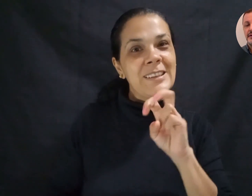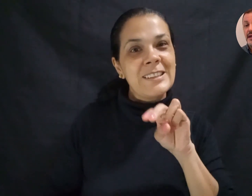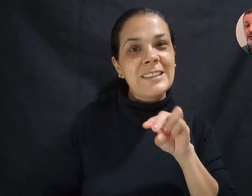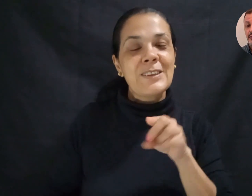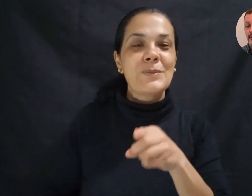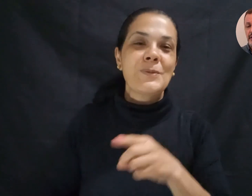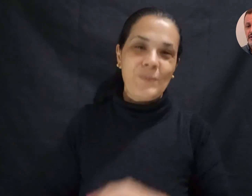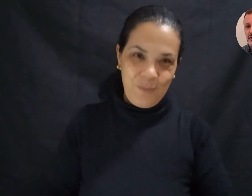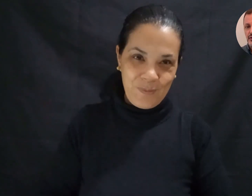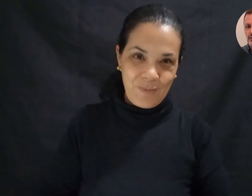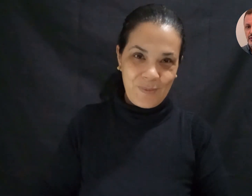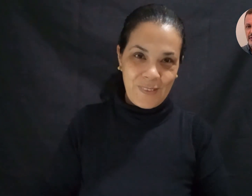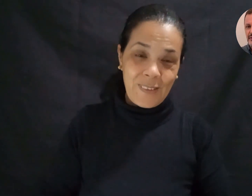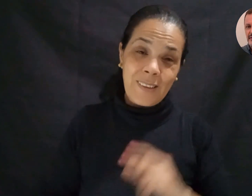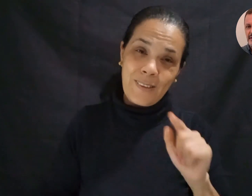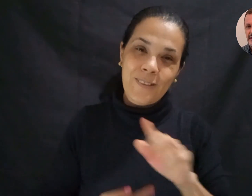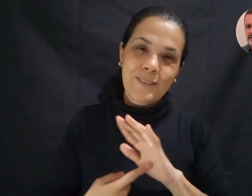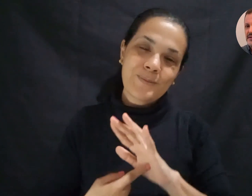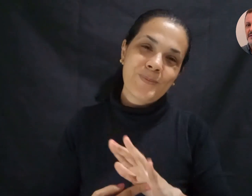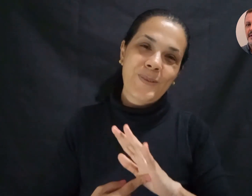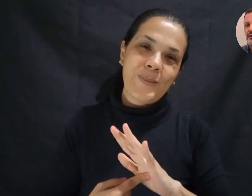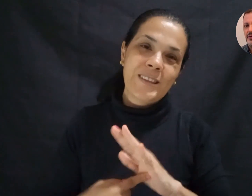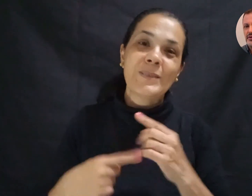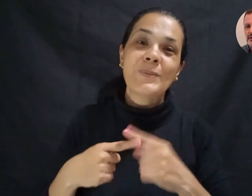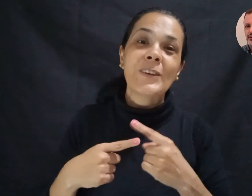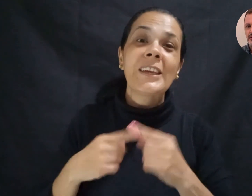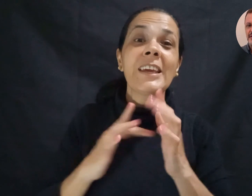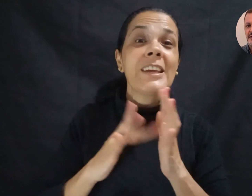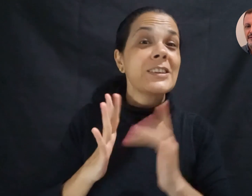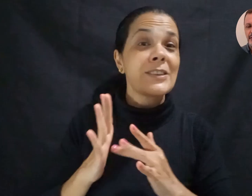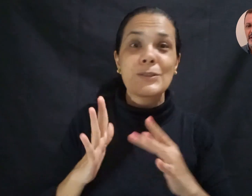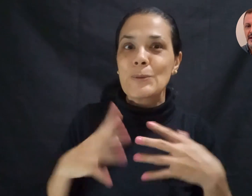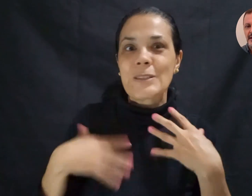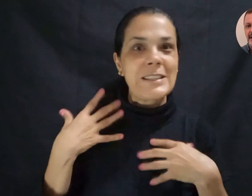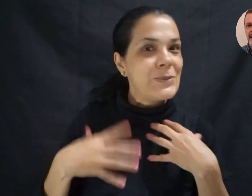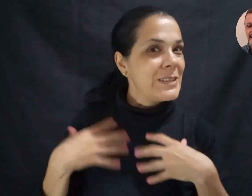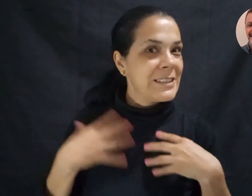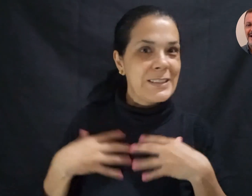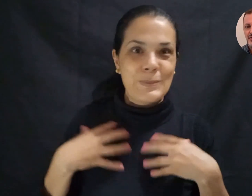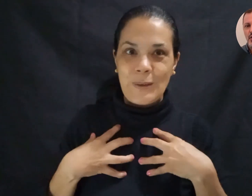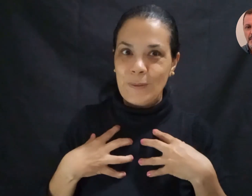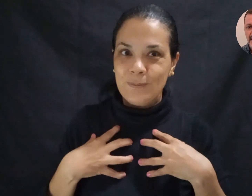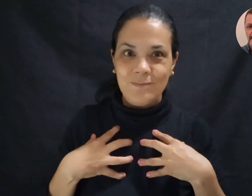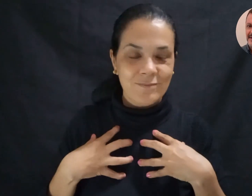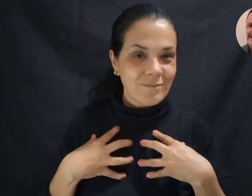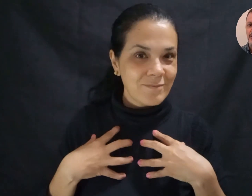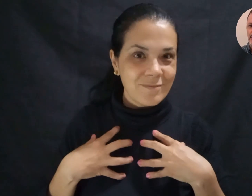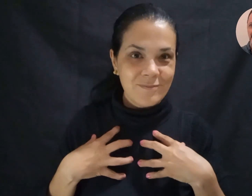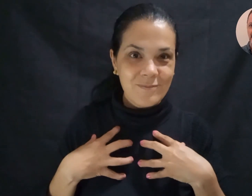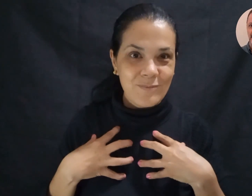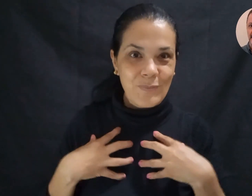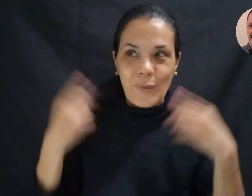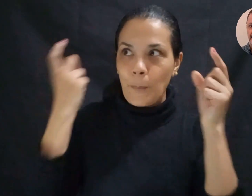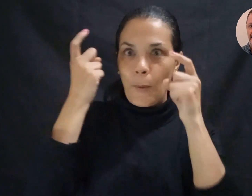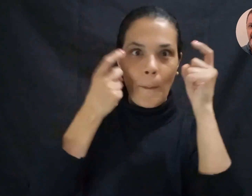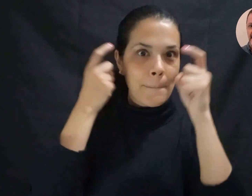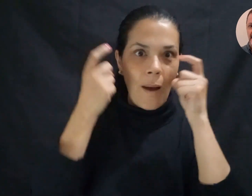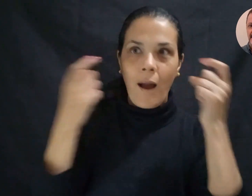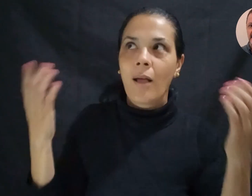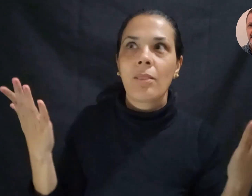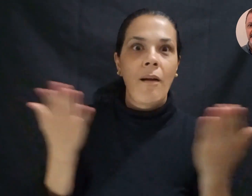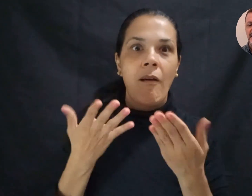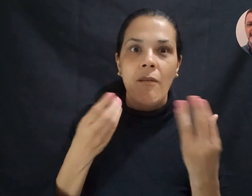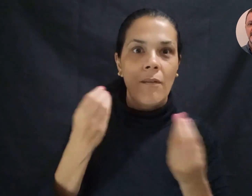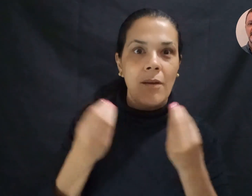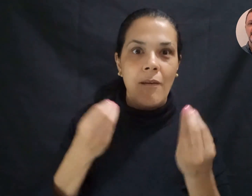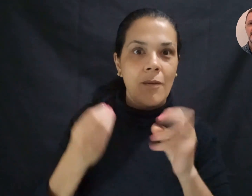vem de dentro, porque Jesus não se desesperou diante do desafio que era dar de comer para 5.000 pessoas.